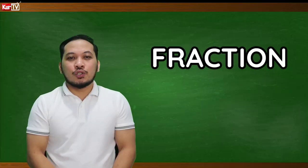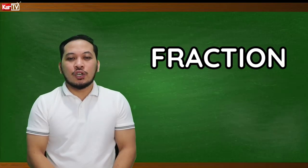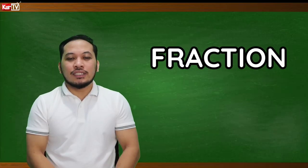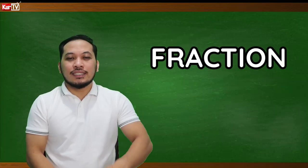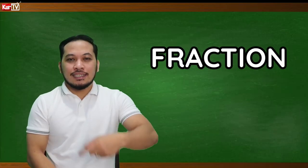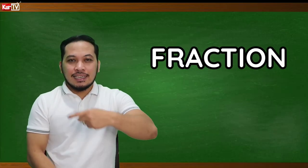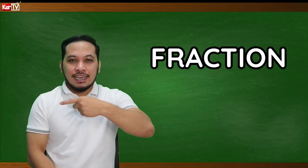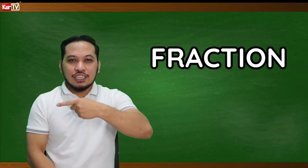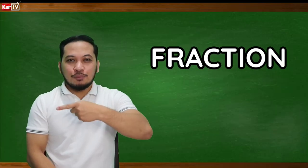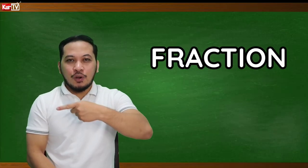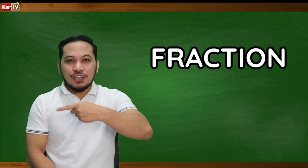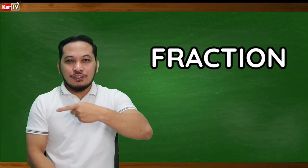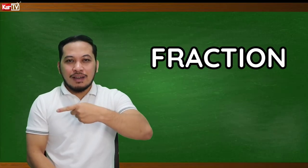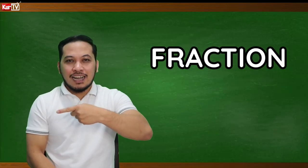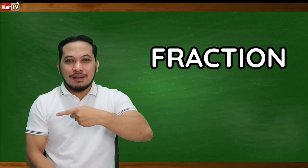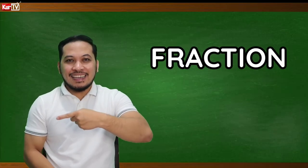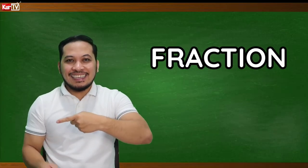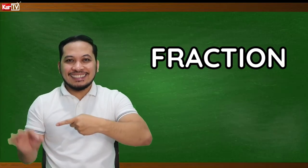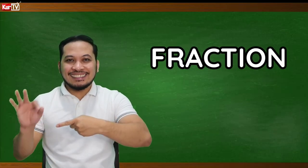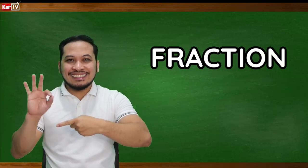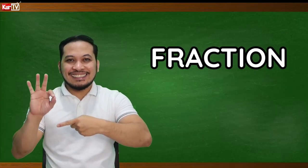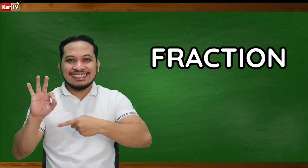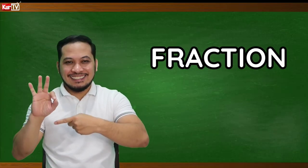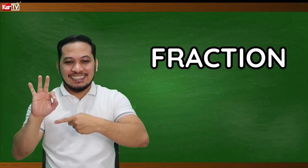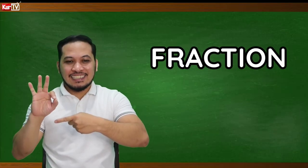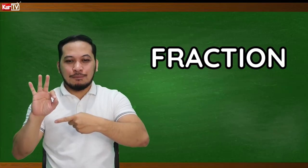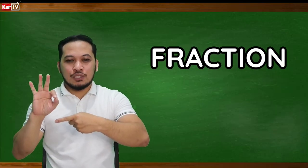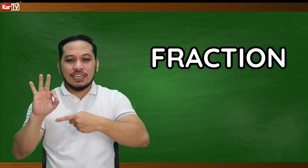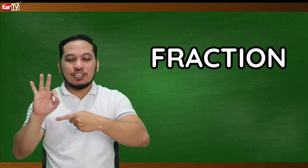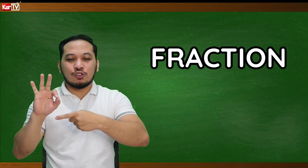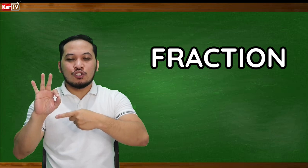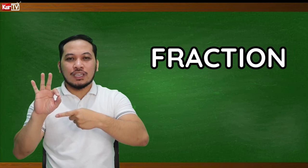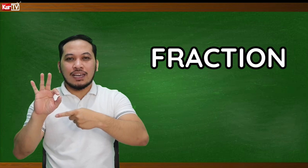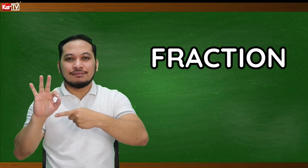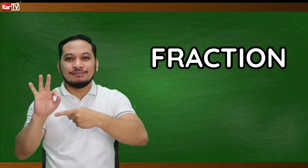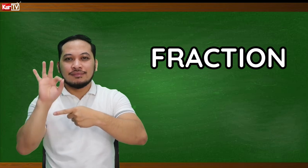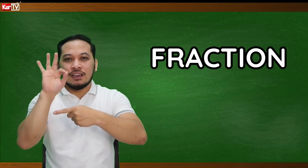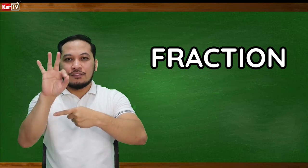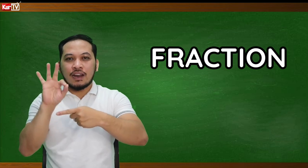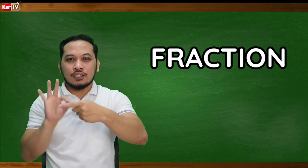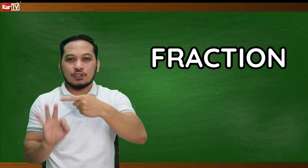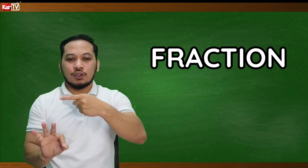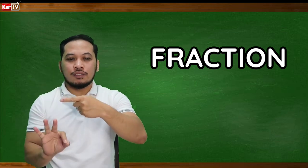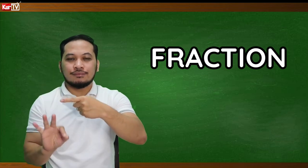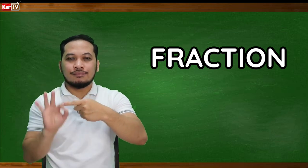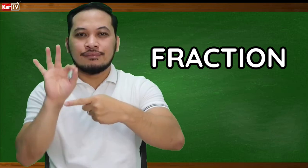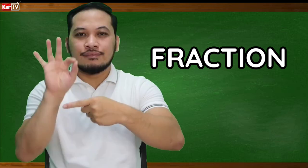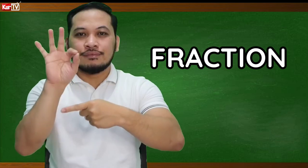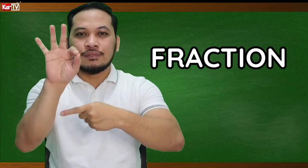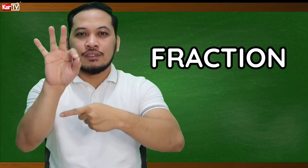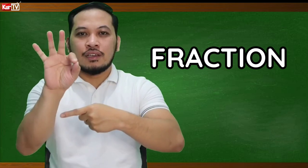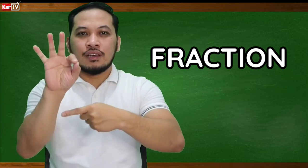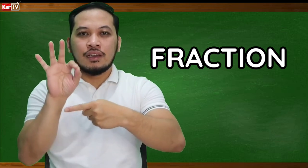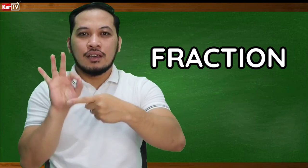Fraction. Ganito po ang inyong mga kamay. Tapos iganito nyo siya. Fraction.